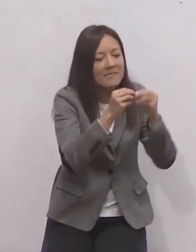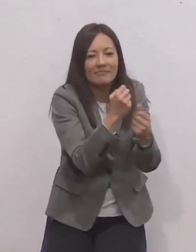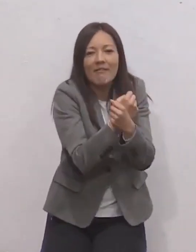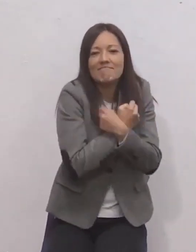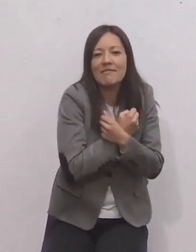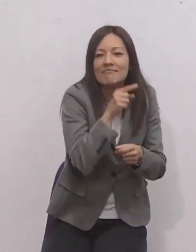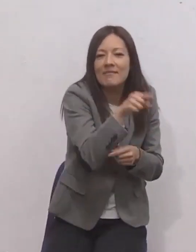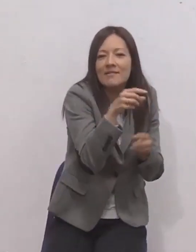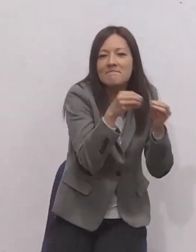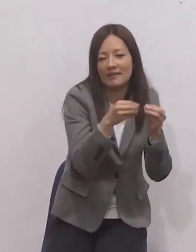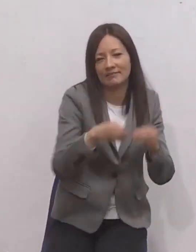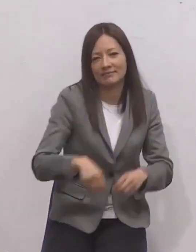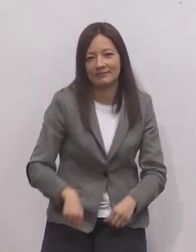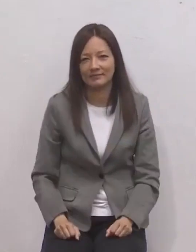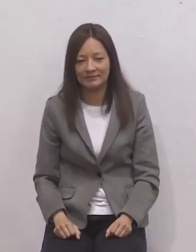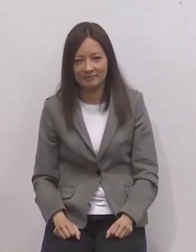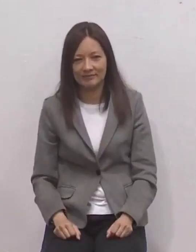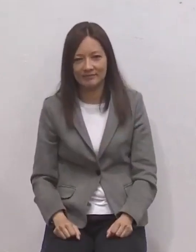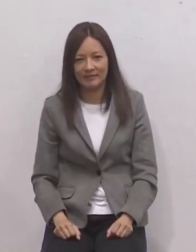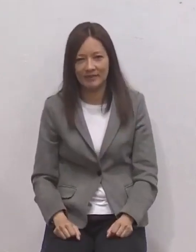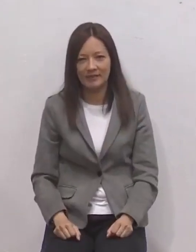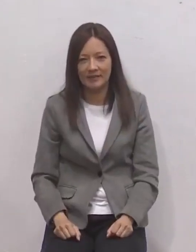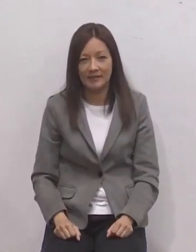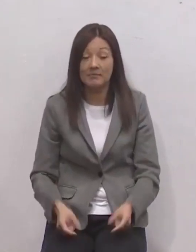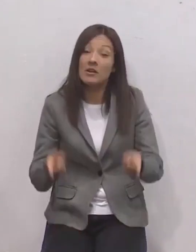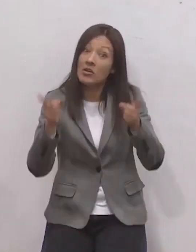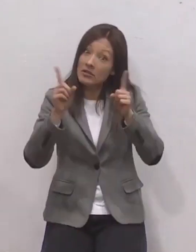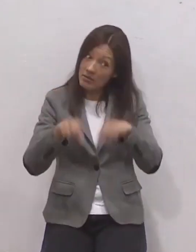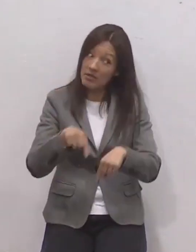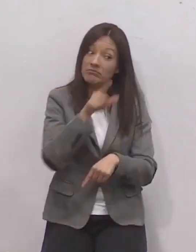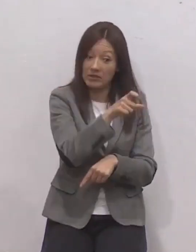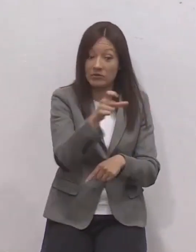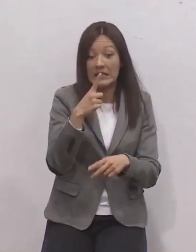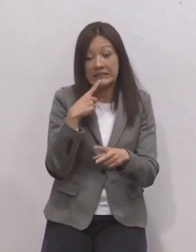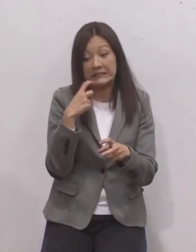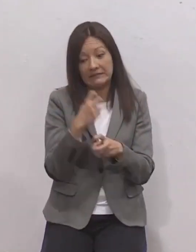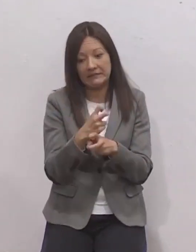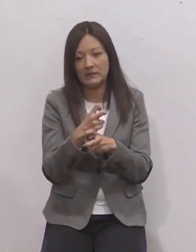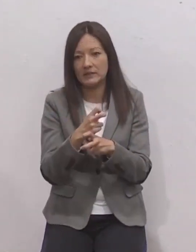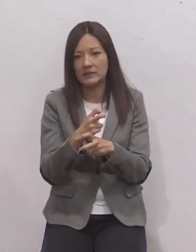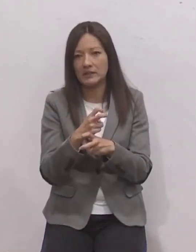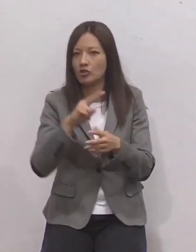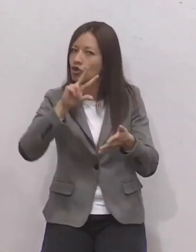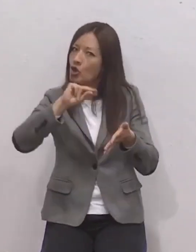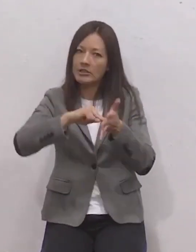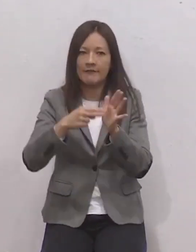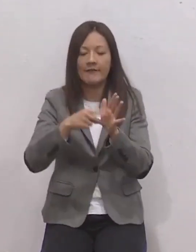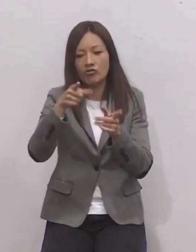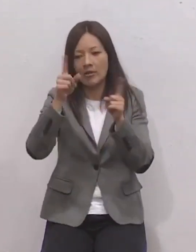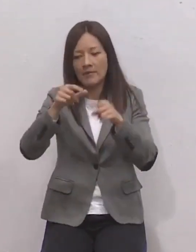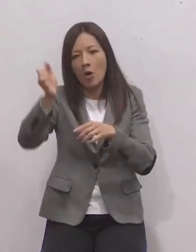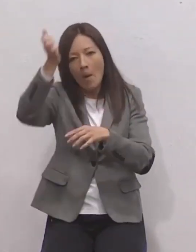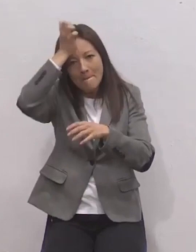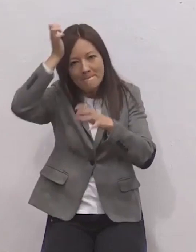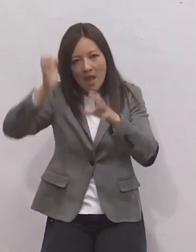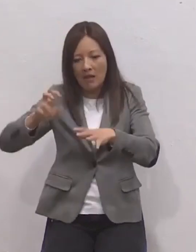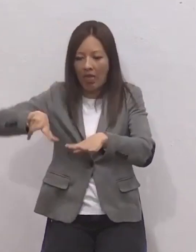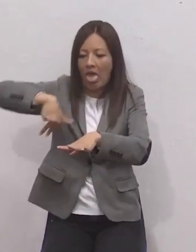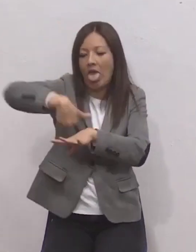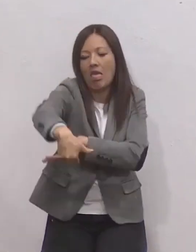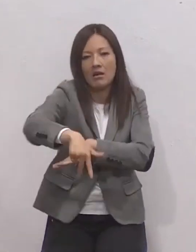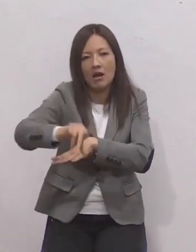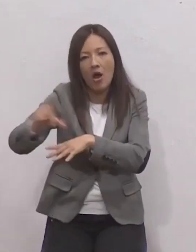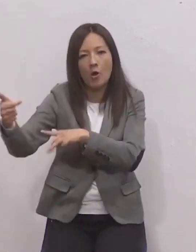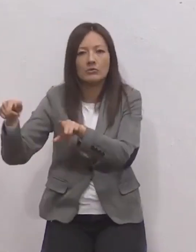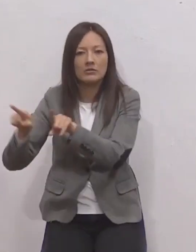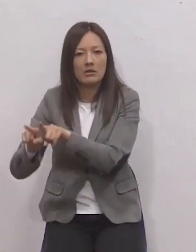que cuidar que los más difíciles no estén siendo piedra de tropiezo con los otros hermanos. Bueno, ahora no hay